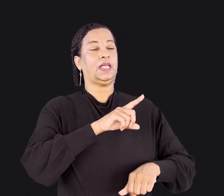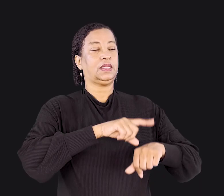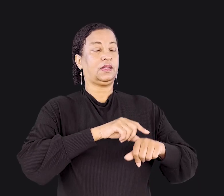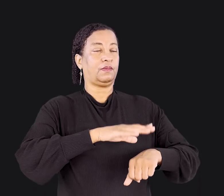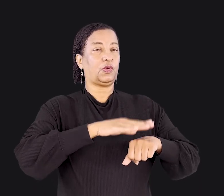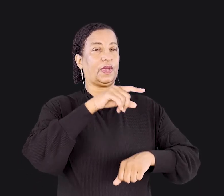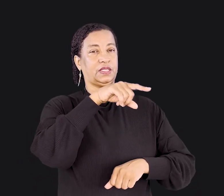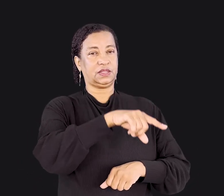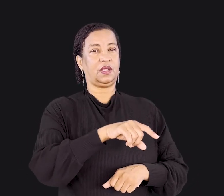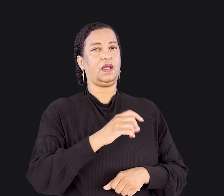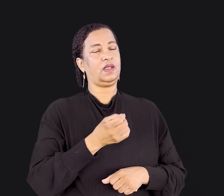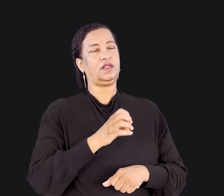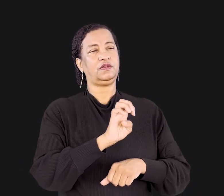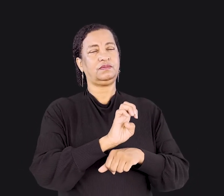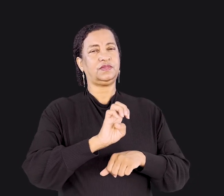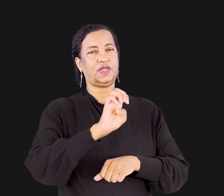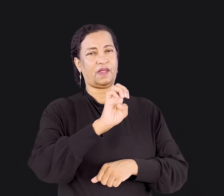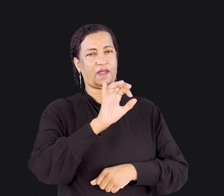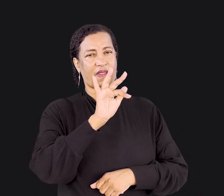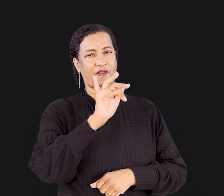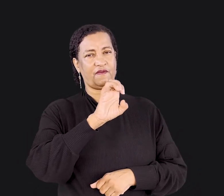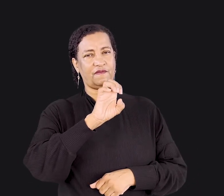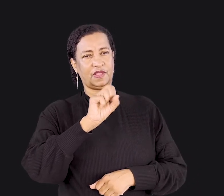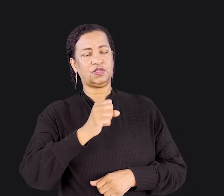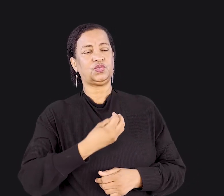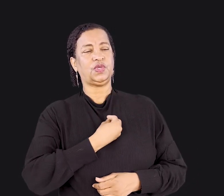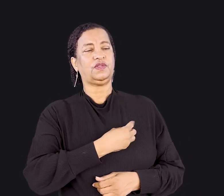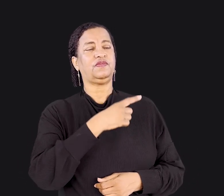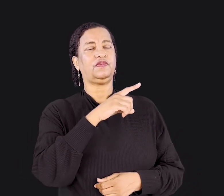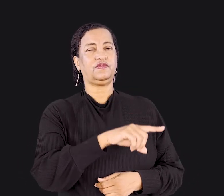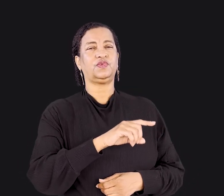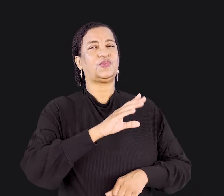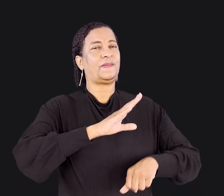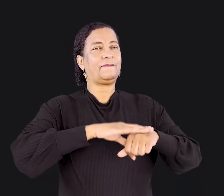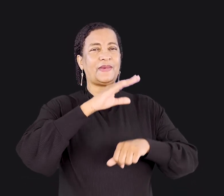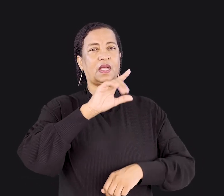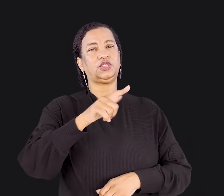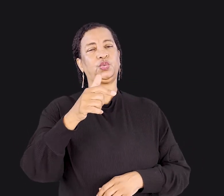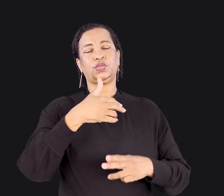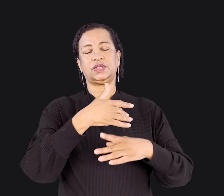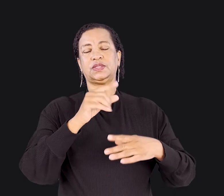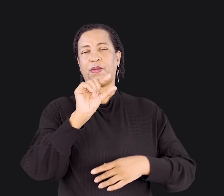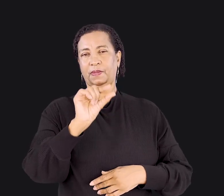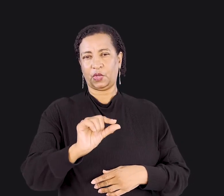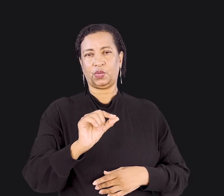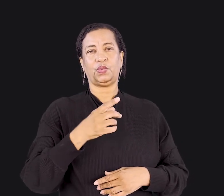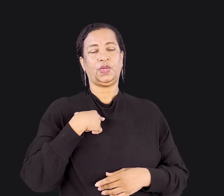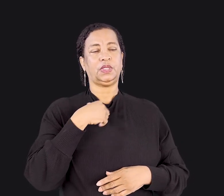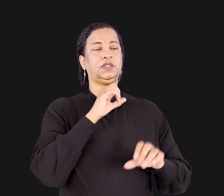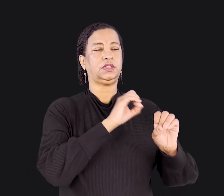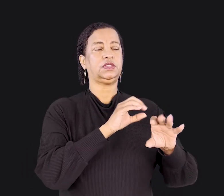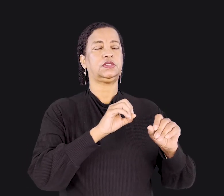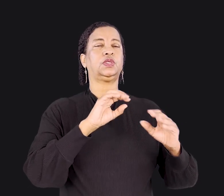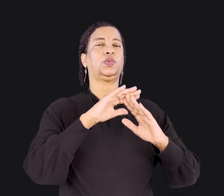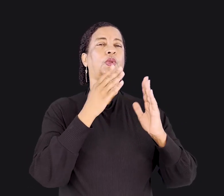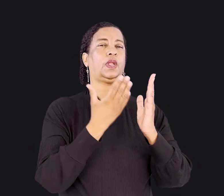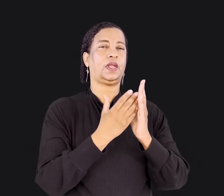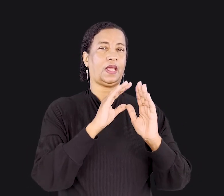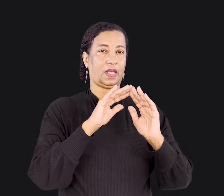ficou em Éfeso mais do que em qualquer outra cidade. Paulo ensinou na escola de Tirano e, conforme um comentário de rodapé de um